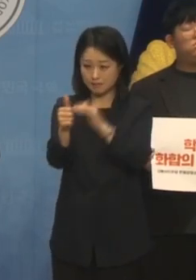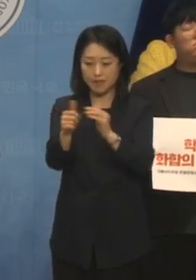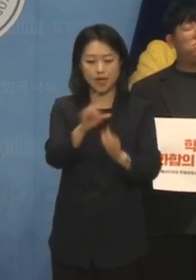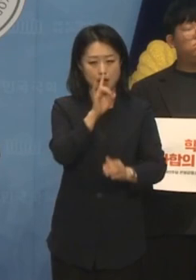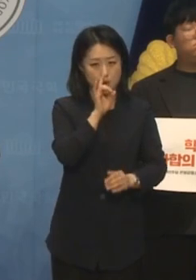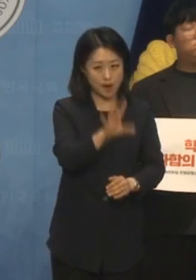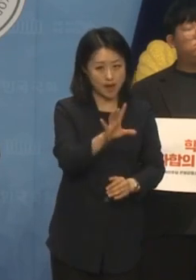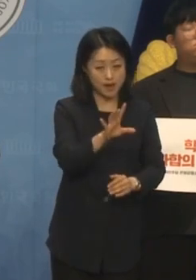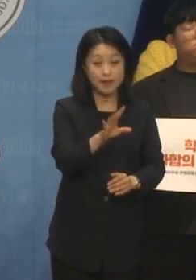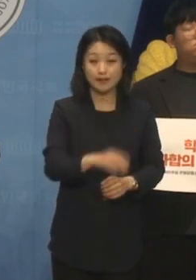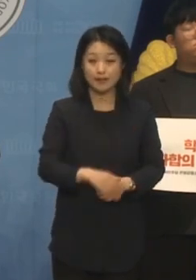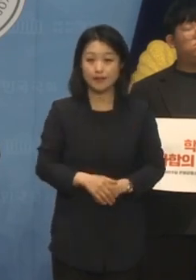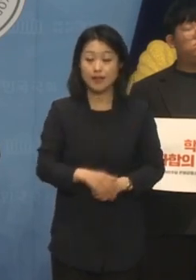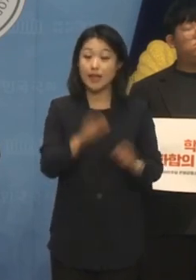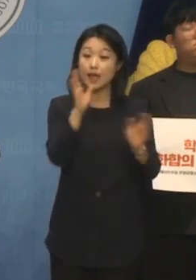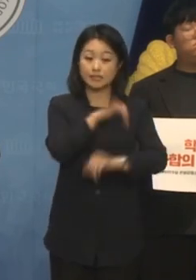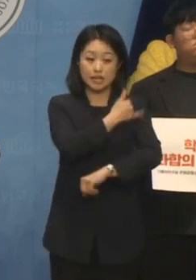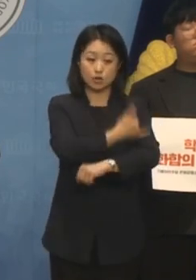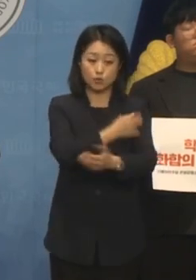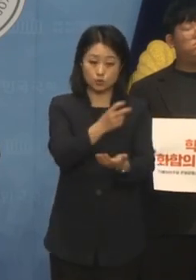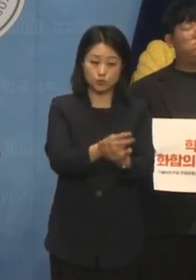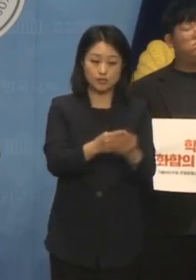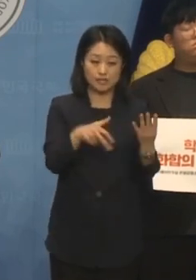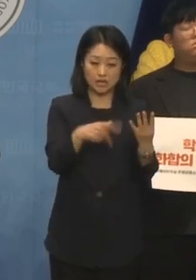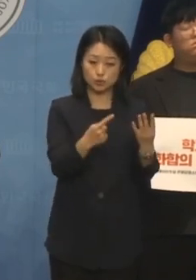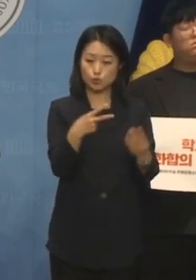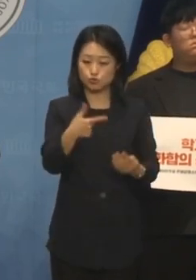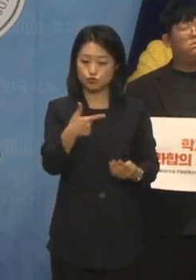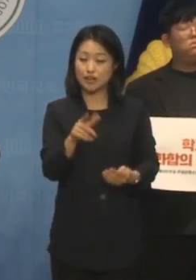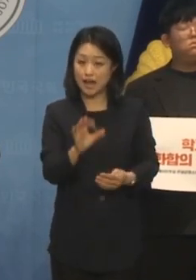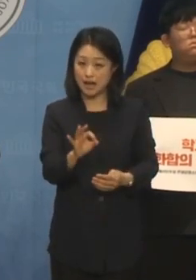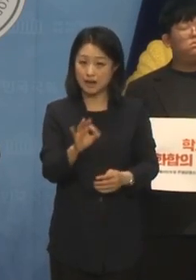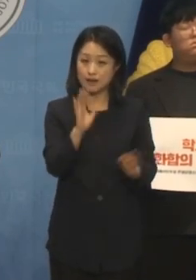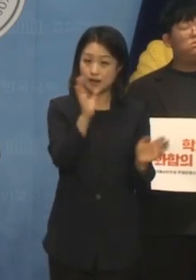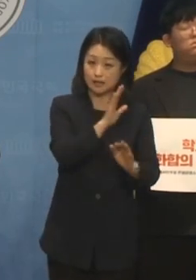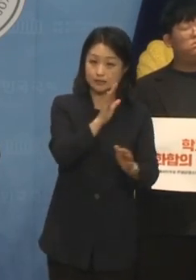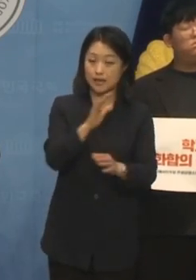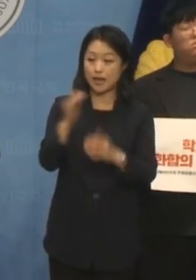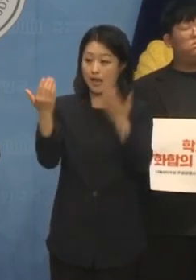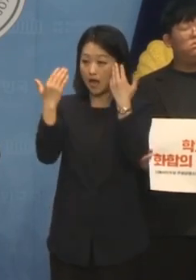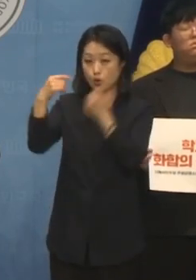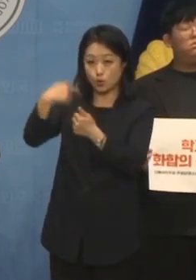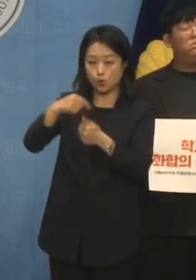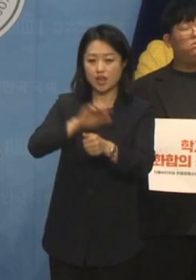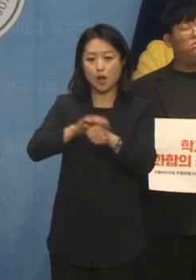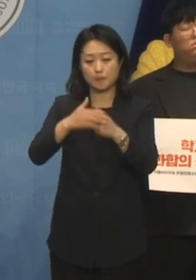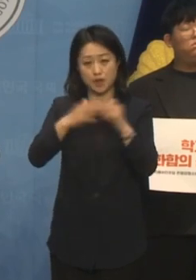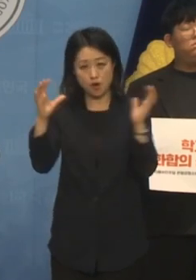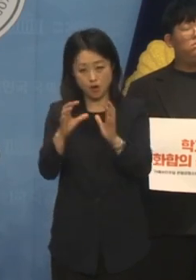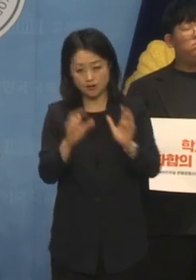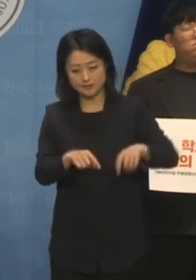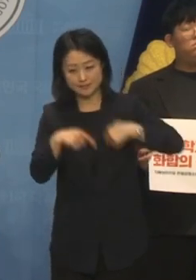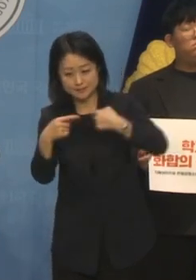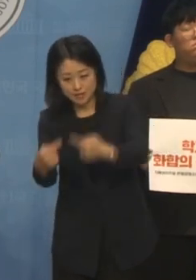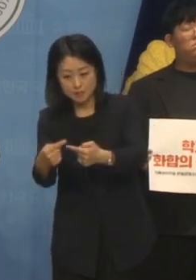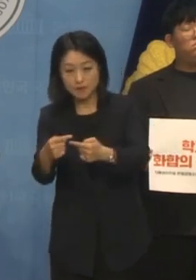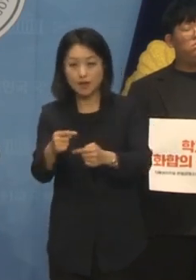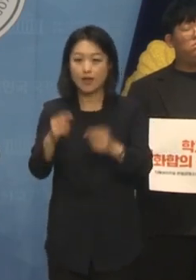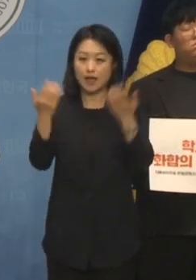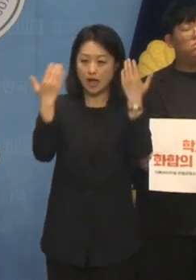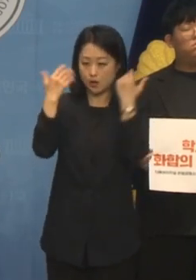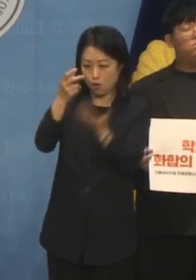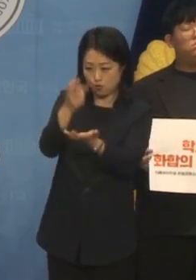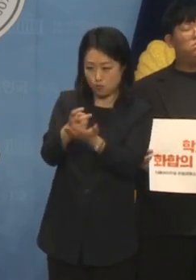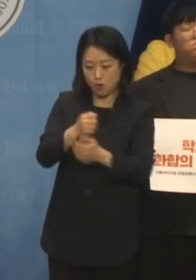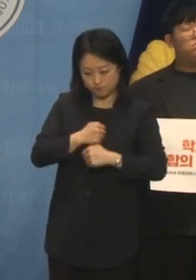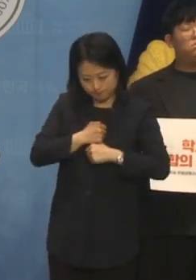된다. 학생인권조례 4조 6항, 학생은 학교의 교육에 협력하고 학생의 참여하에 정해진 학교 규범을